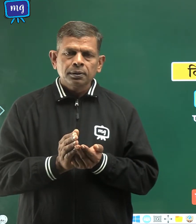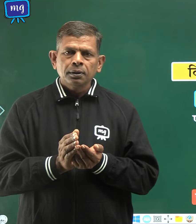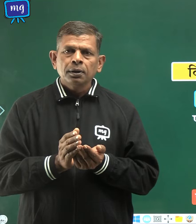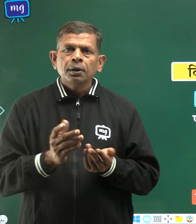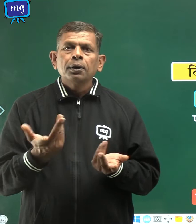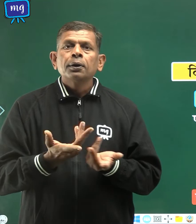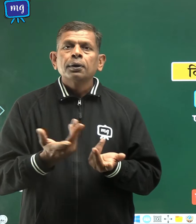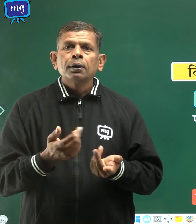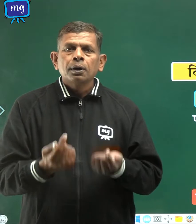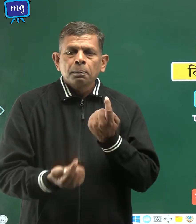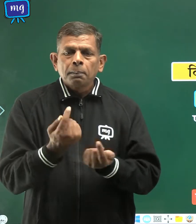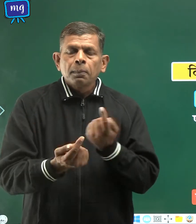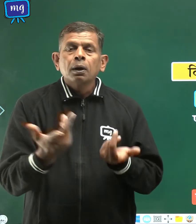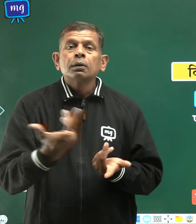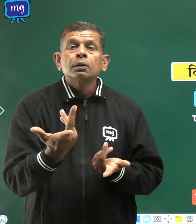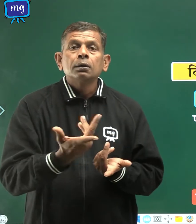कि फसल क्या होती है,